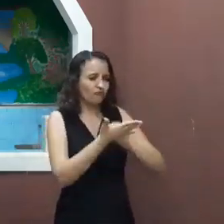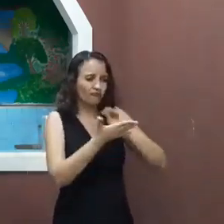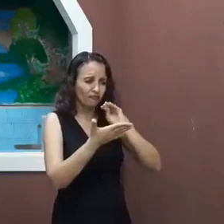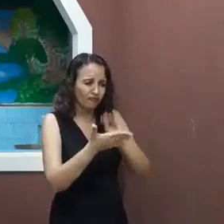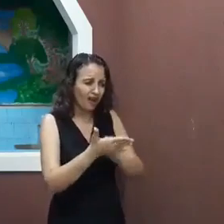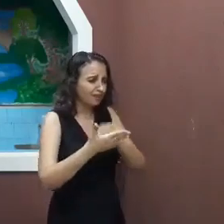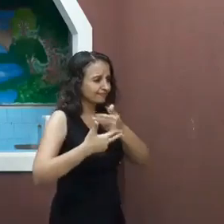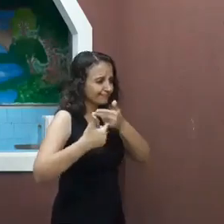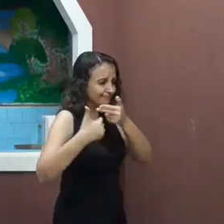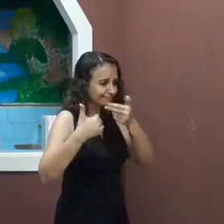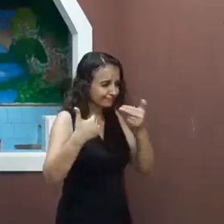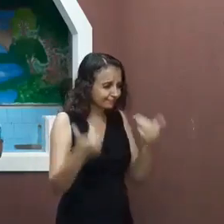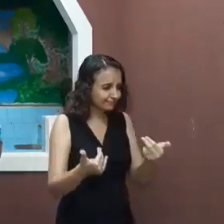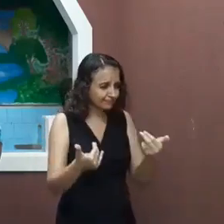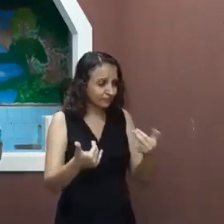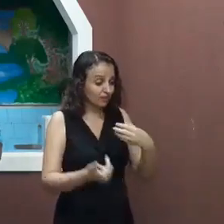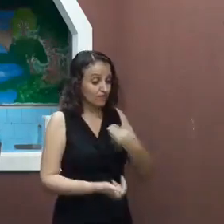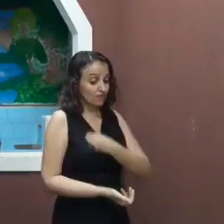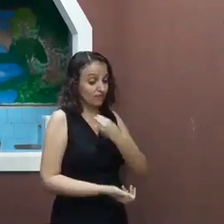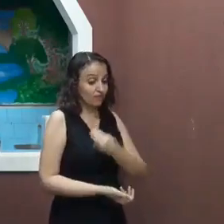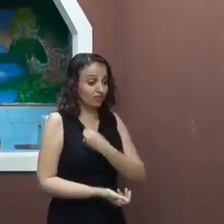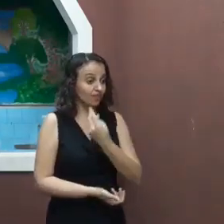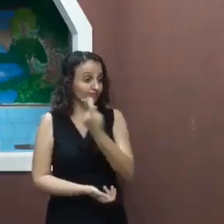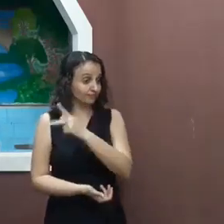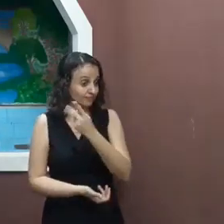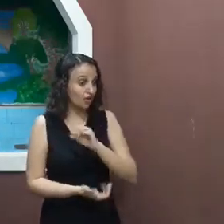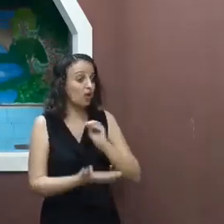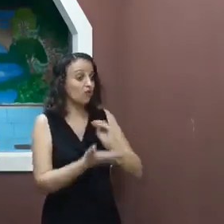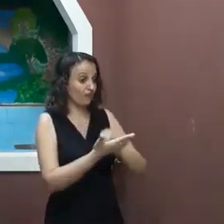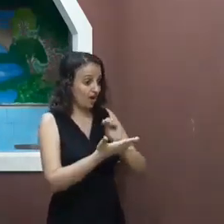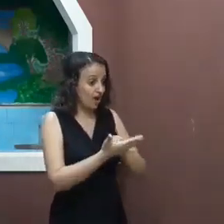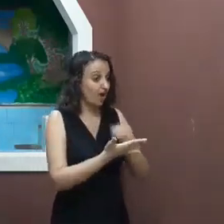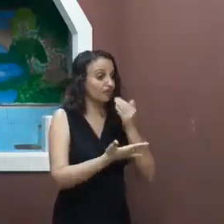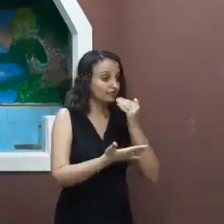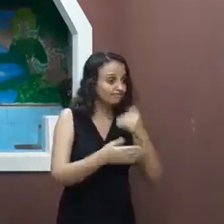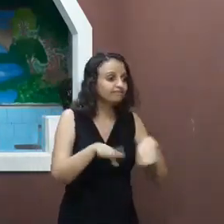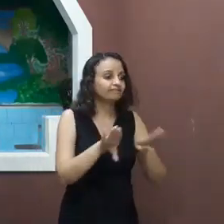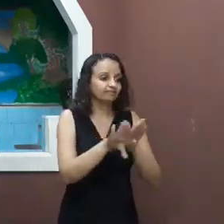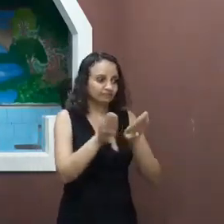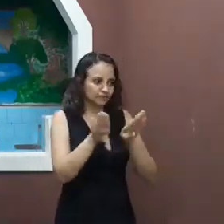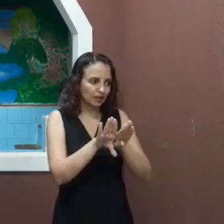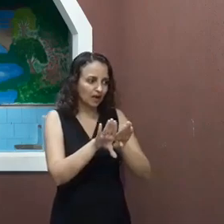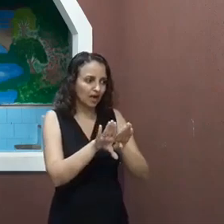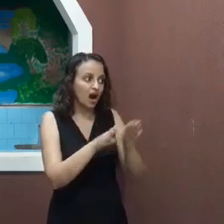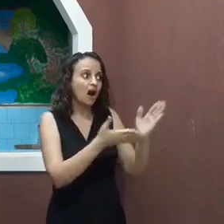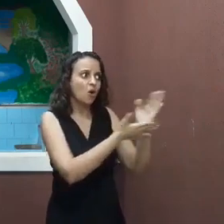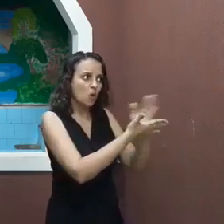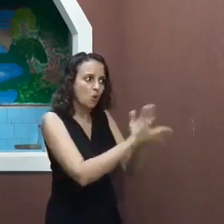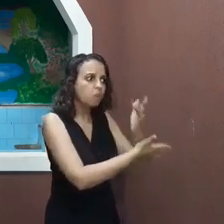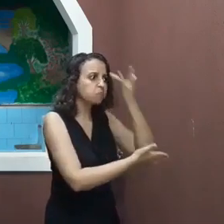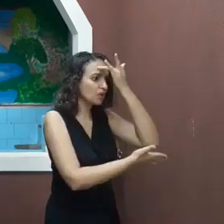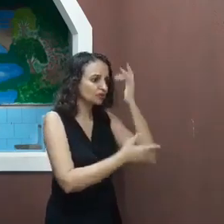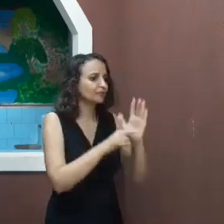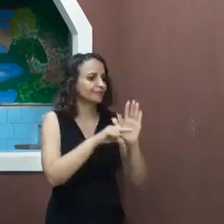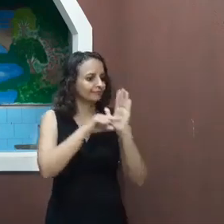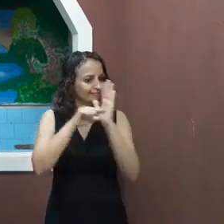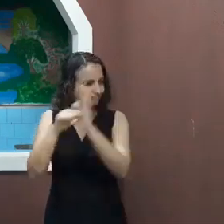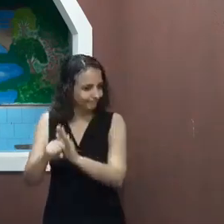algumas coisas, na minha casa houve pessoas que gastou um